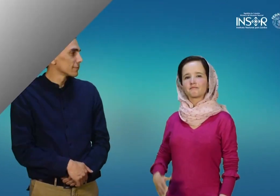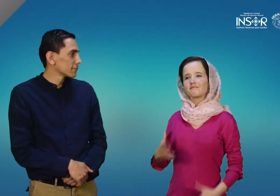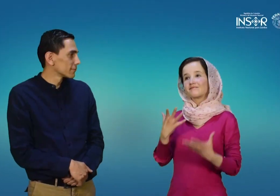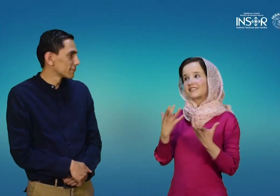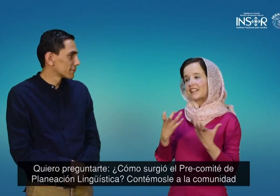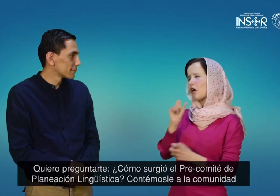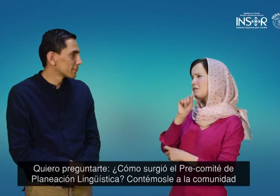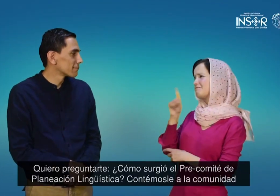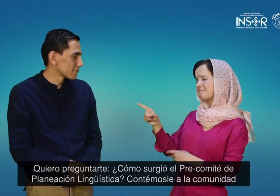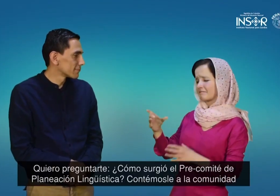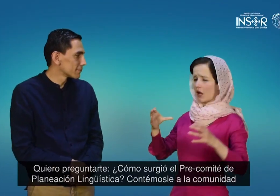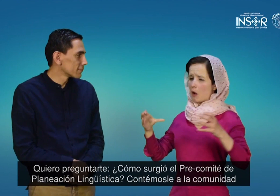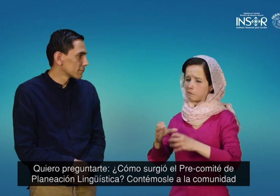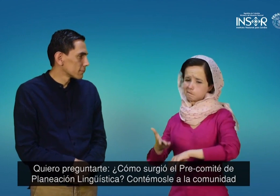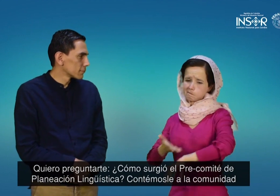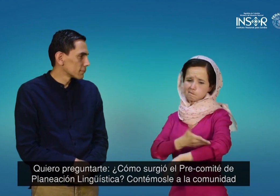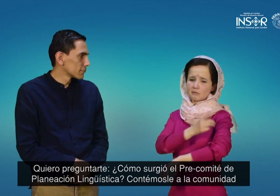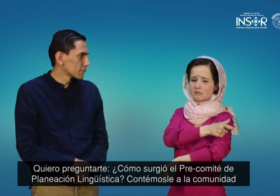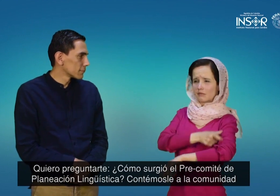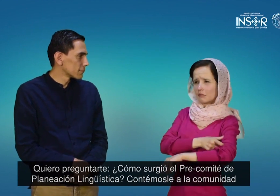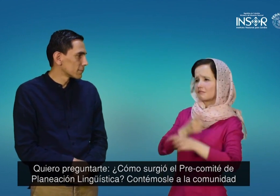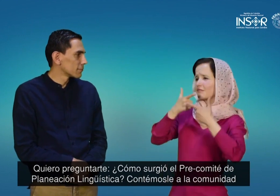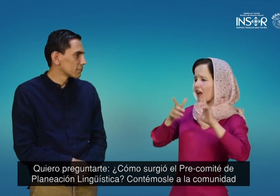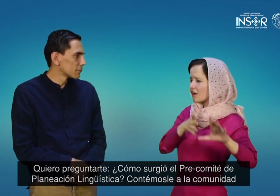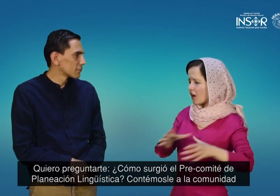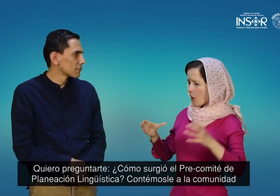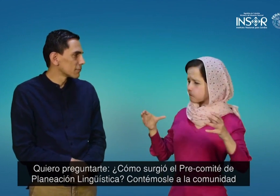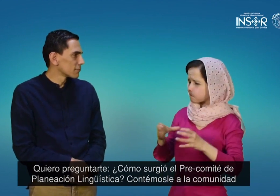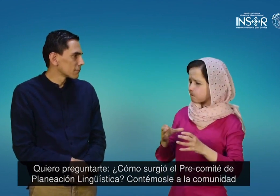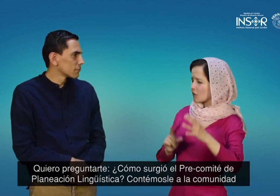Quiero preguntarte cómo surgió el Precomité de Planeación Lingüística. Contémosle a la comunidad.